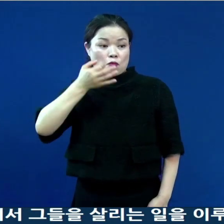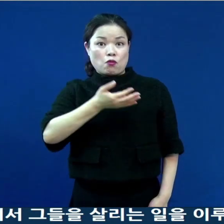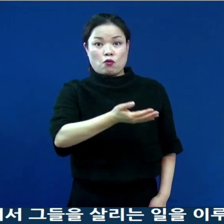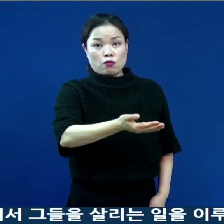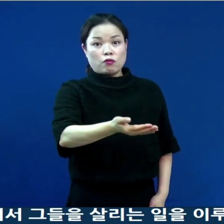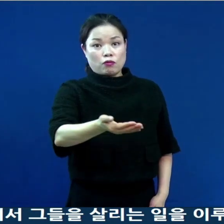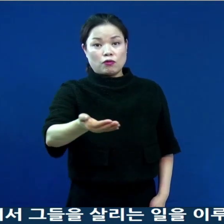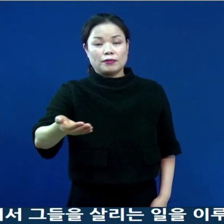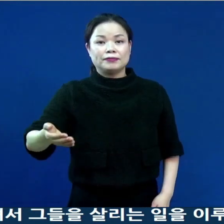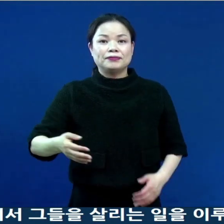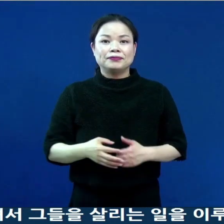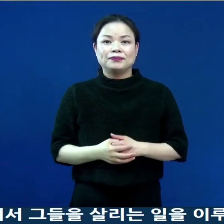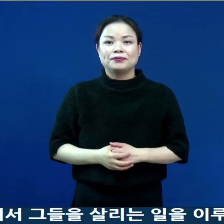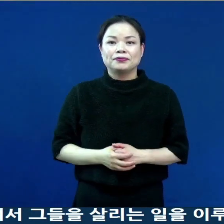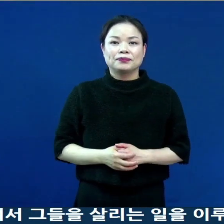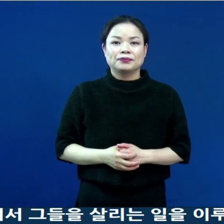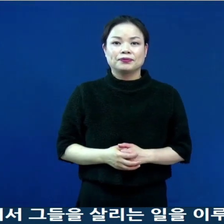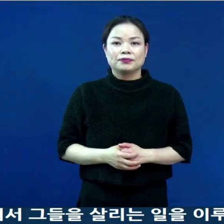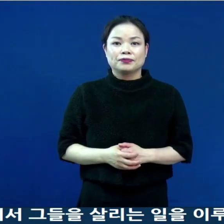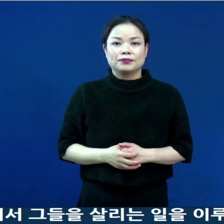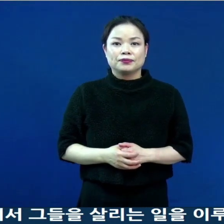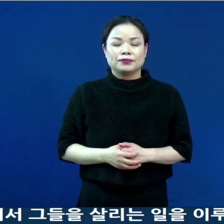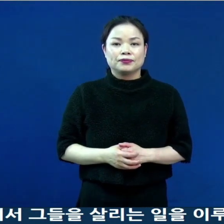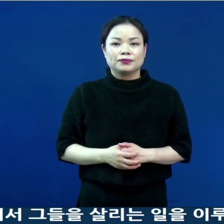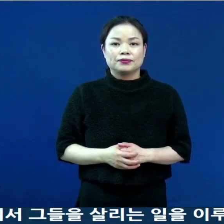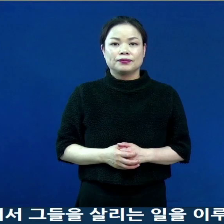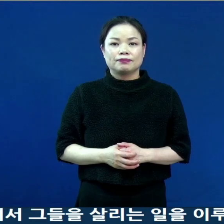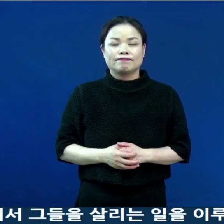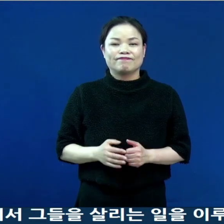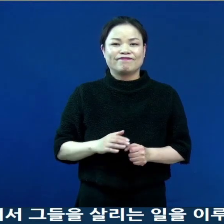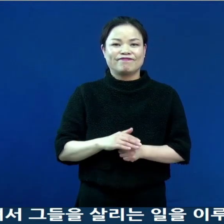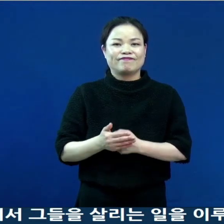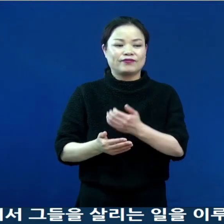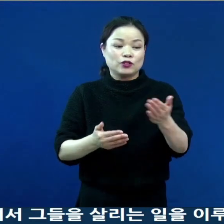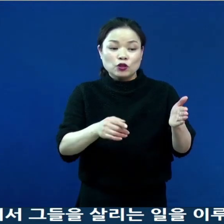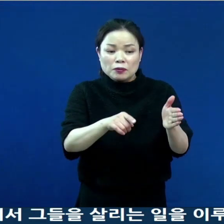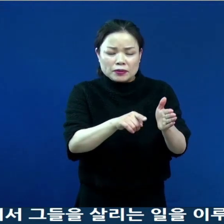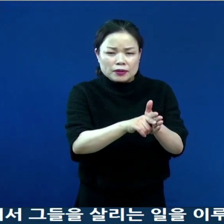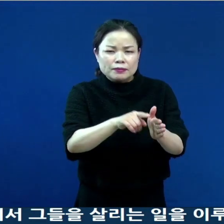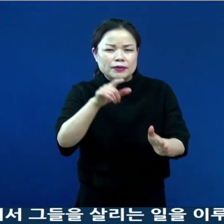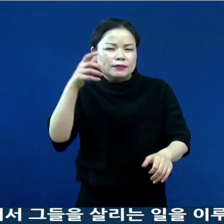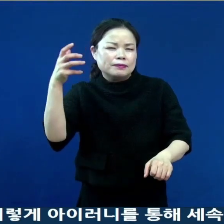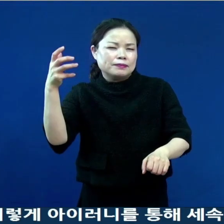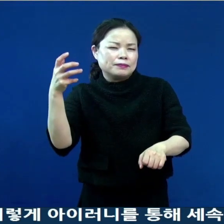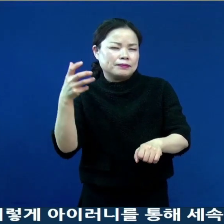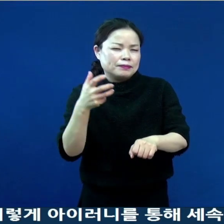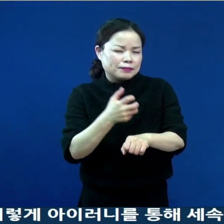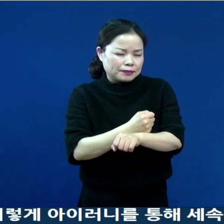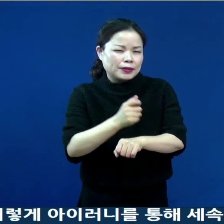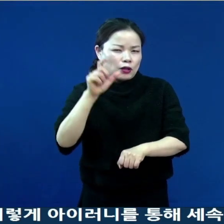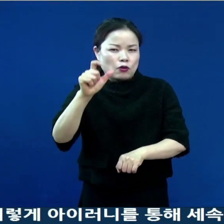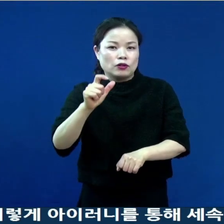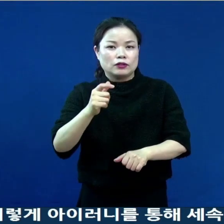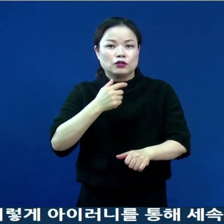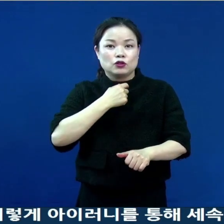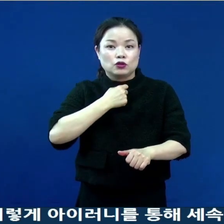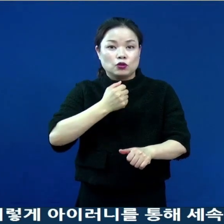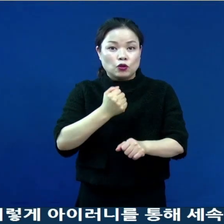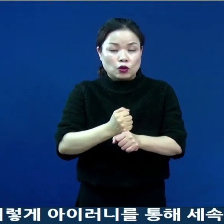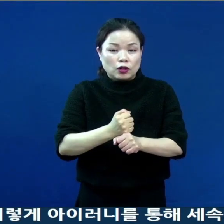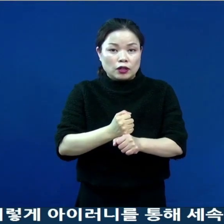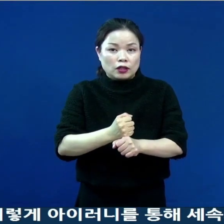보여주고 있는 것이죠. 사랑하는 여러분, 우리의 믿음이 견고해지기를 주 안에서 소망합니다. 우리의